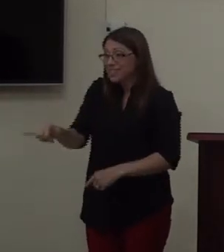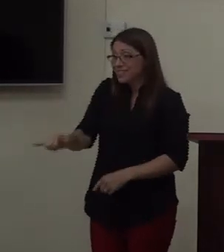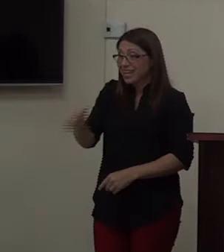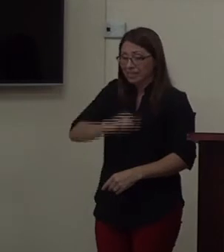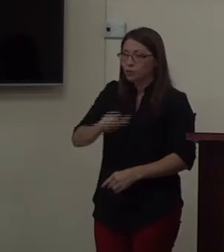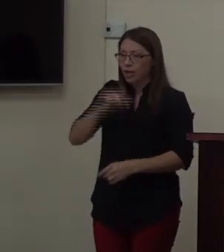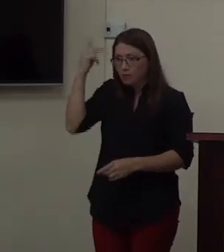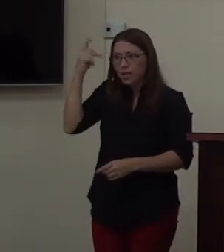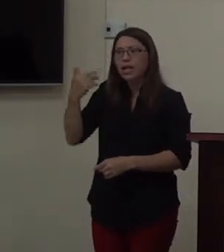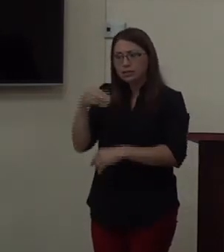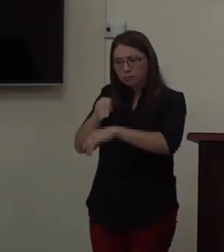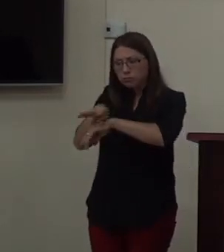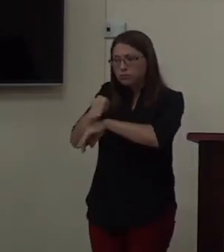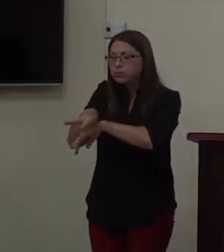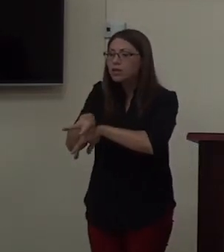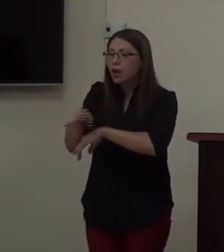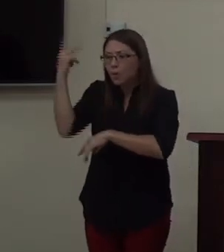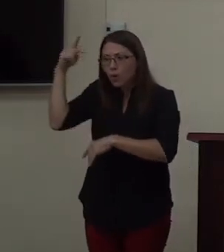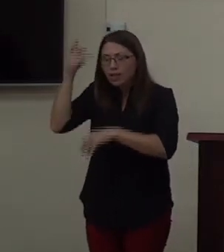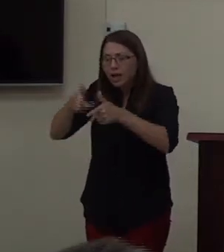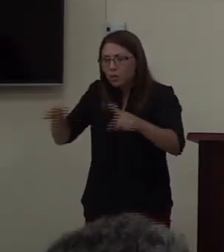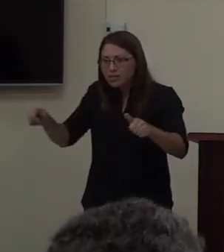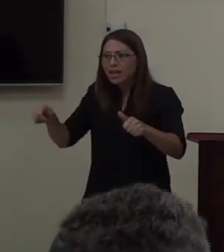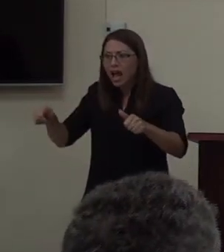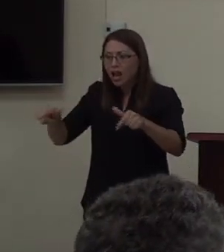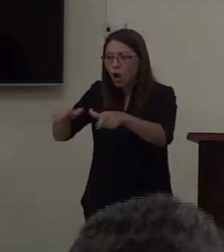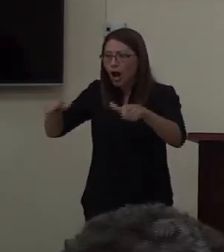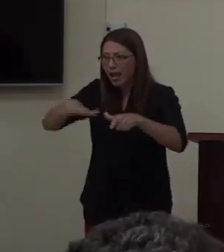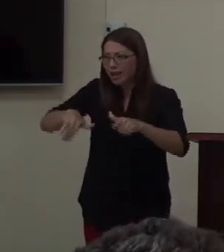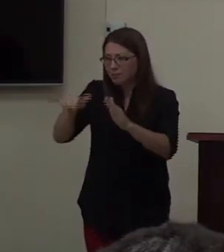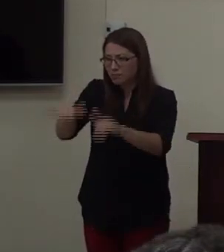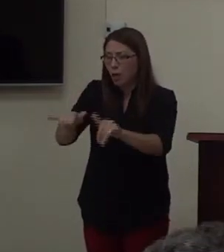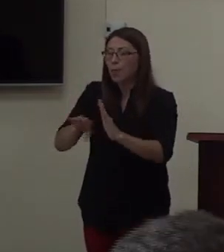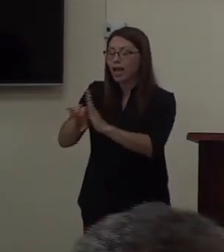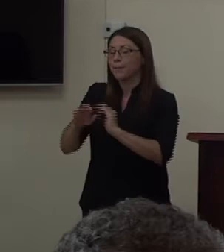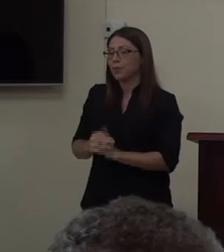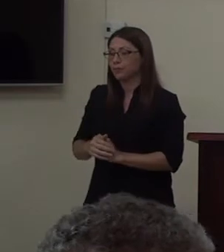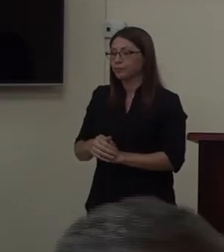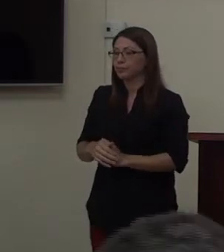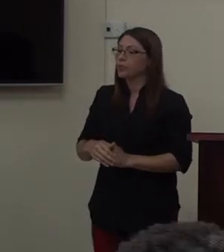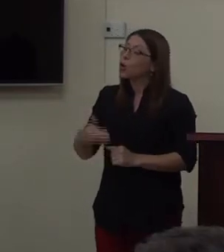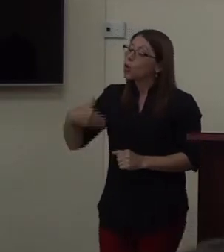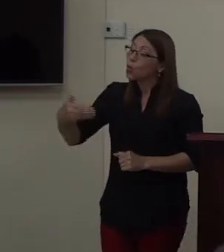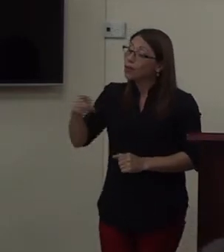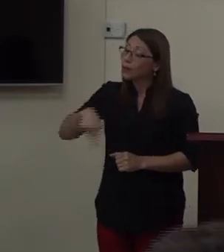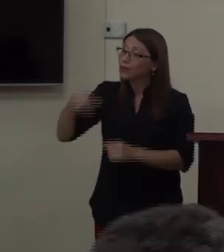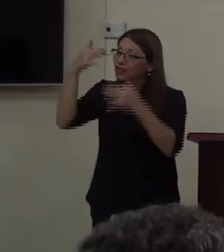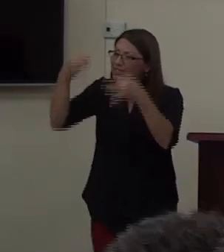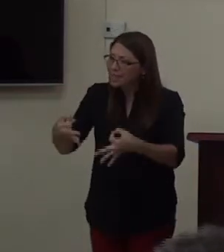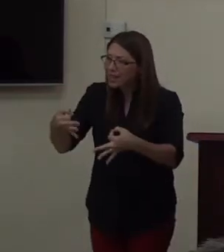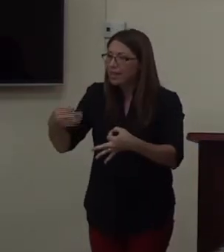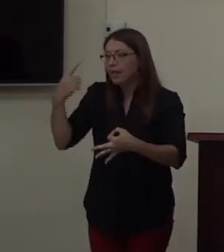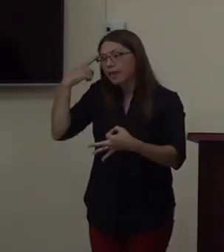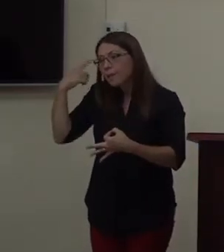una incidencia en políticas lingüísticas locales. Por ejemplo, cuando deciden que para recibir